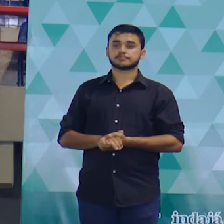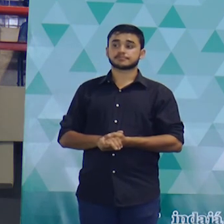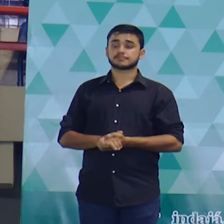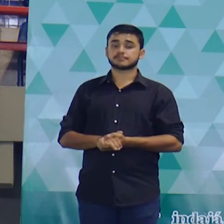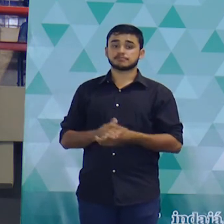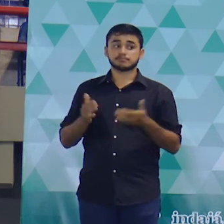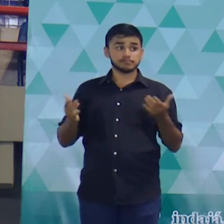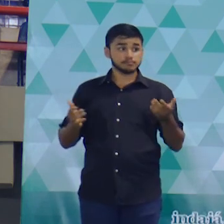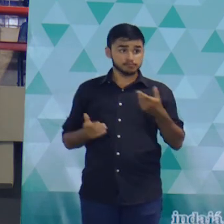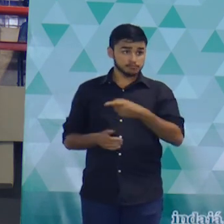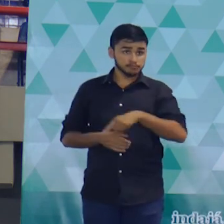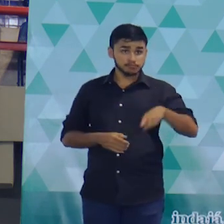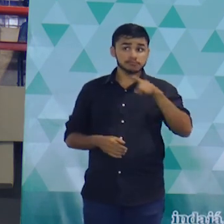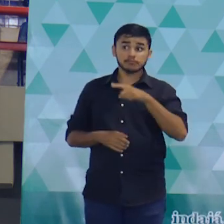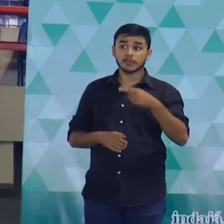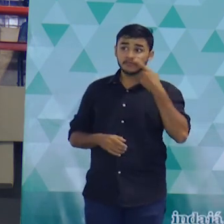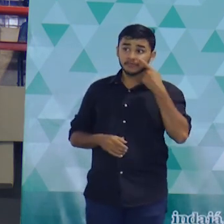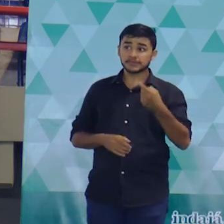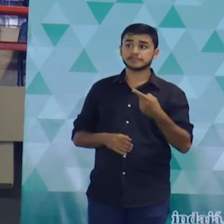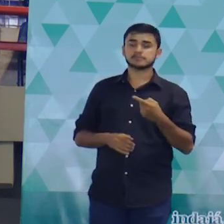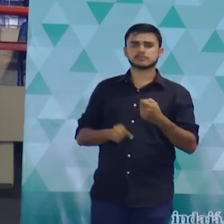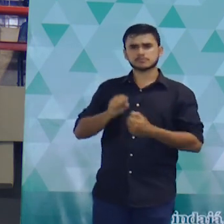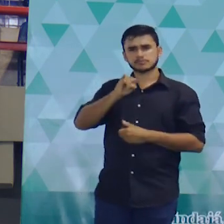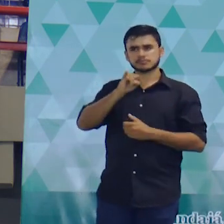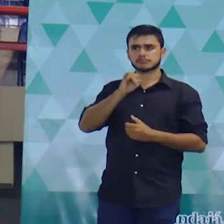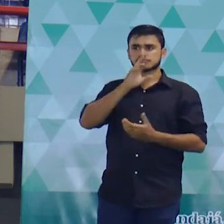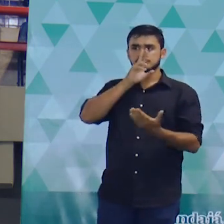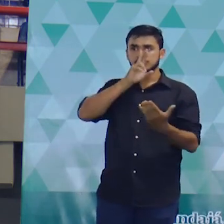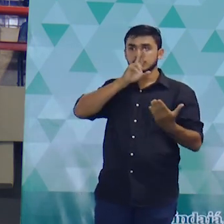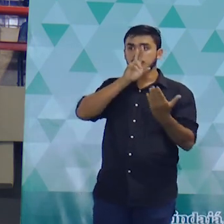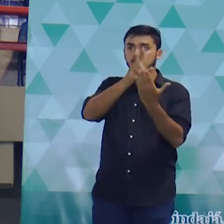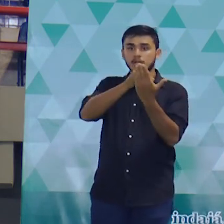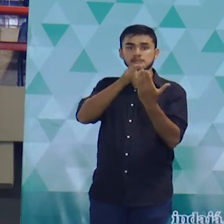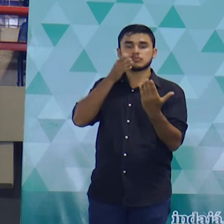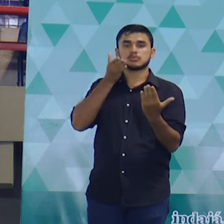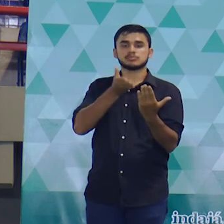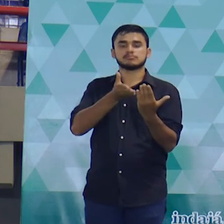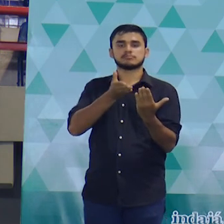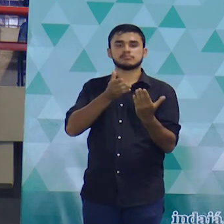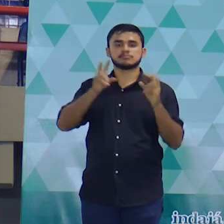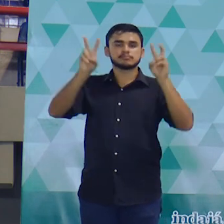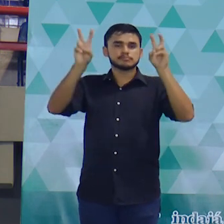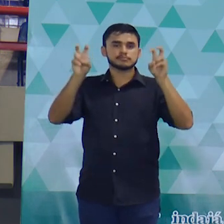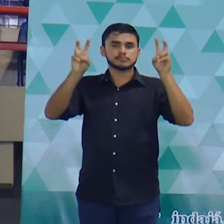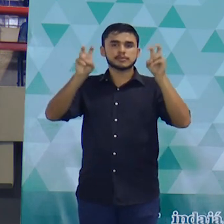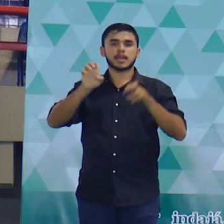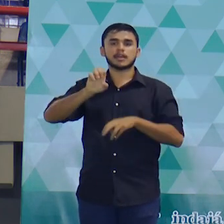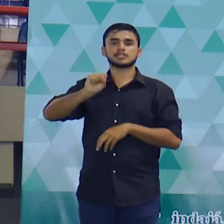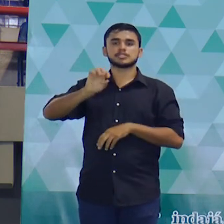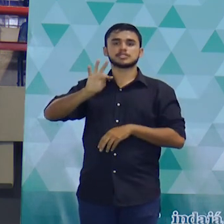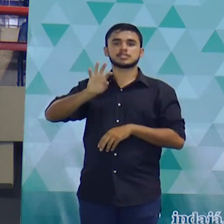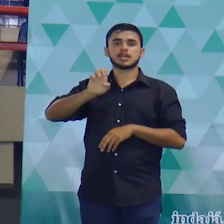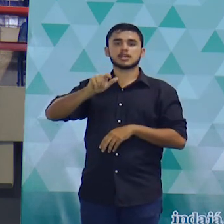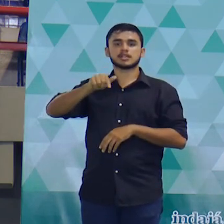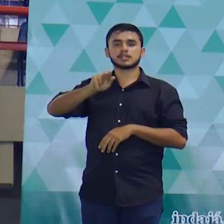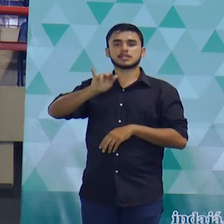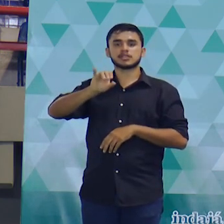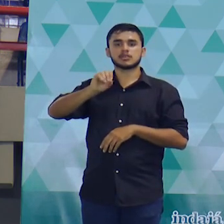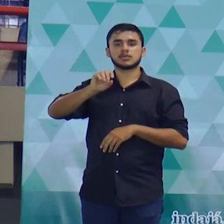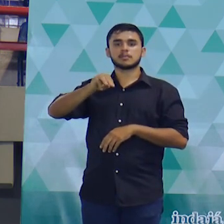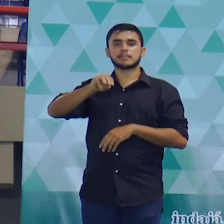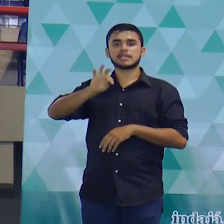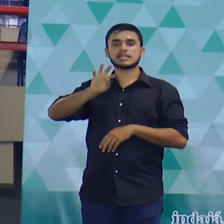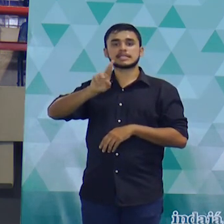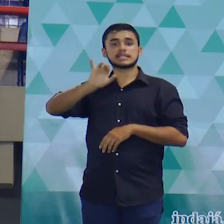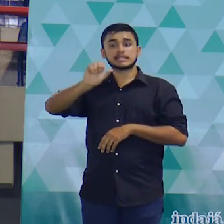Bom, companheiros, então vocês percebem que para resolver a questão de estequiometria, você tem um padrão. Você tem uma sequência lógica para seguir. E eu estou